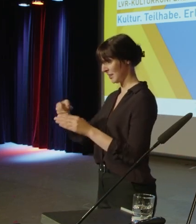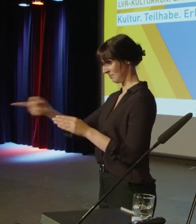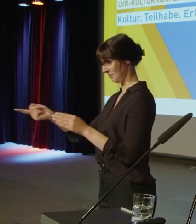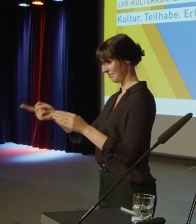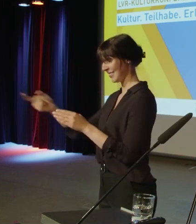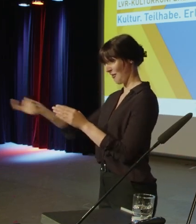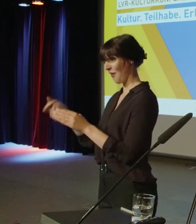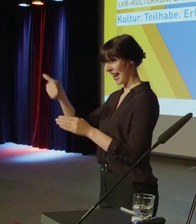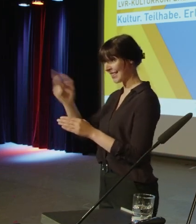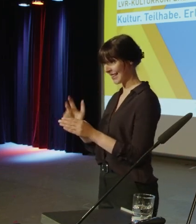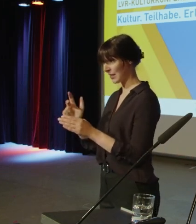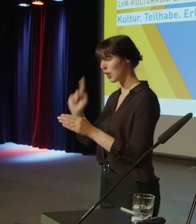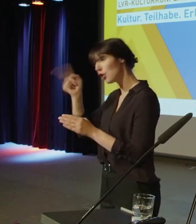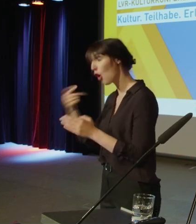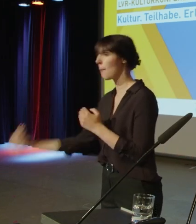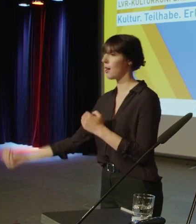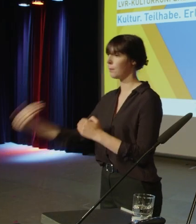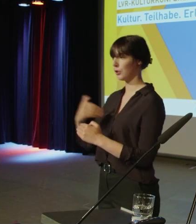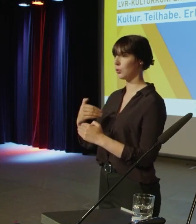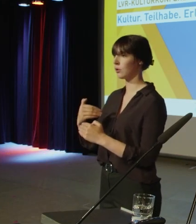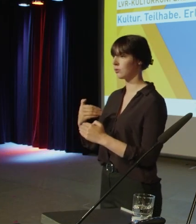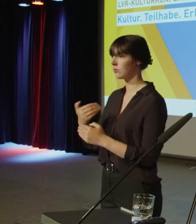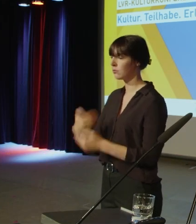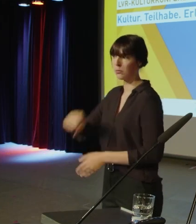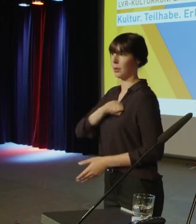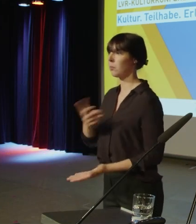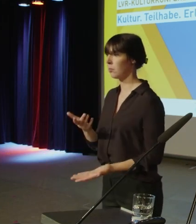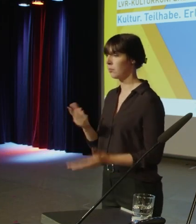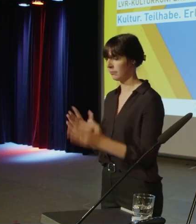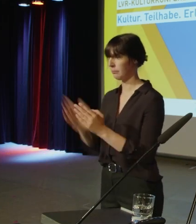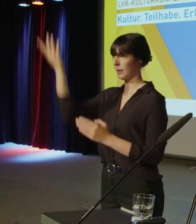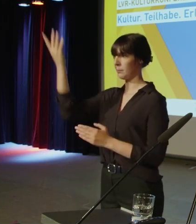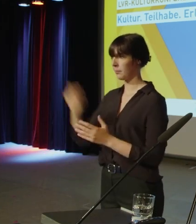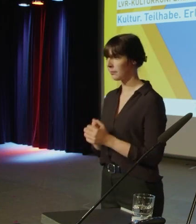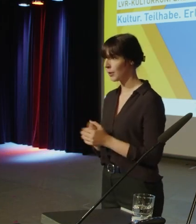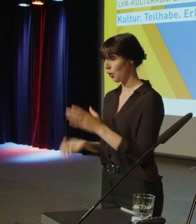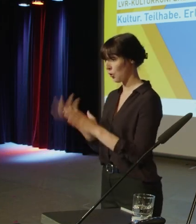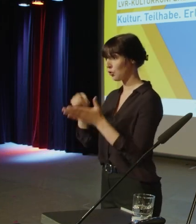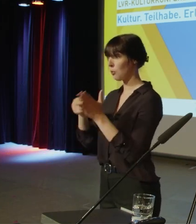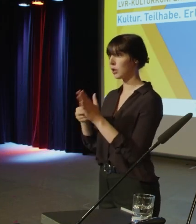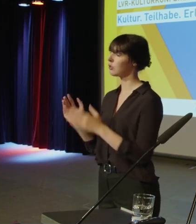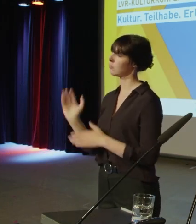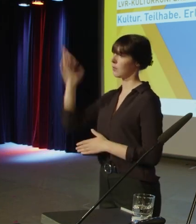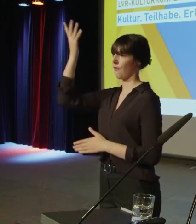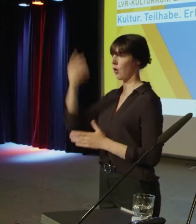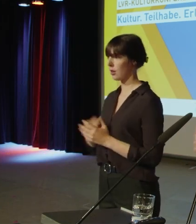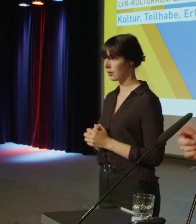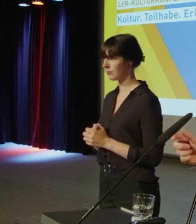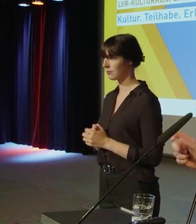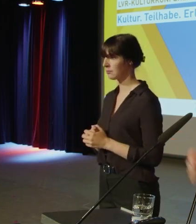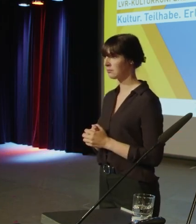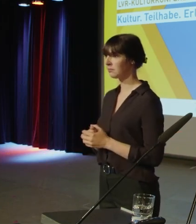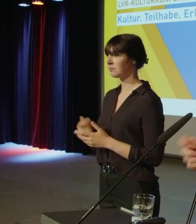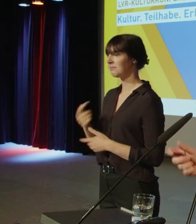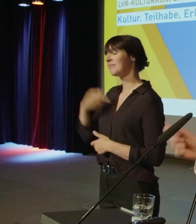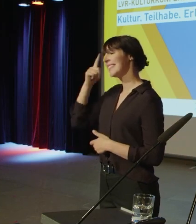übers Inhaltliche und über mein persönliches Amüsement hinaus, dann war dieser Abend auch kulturpolitischen Erfolg. Und das ist, glaube ich, ein Aspekt, da